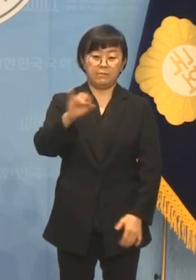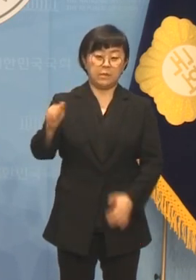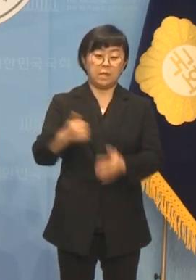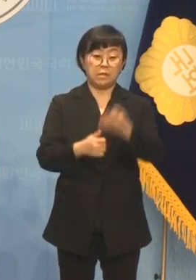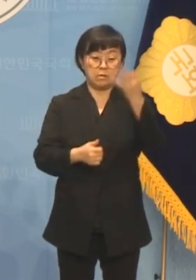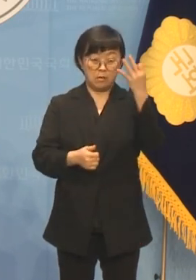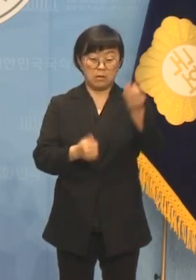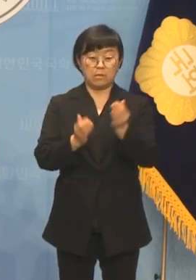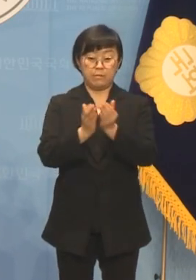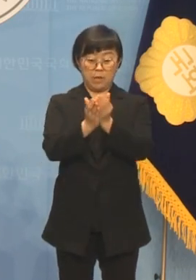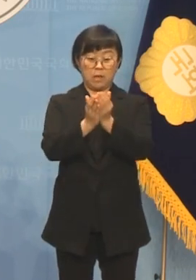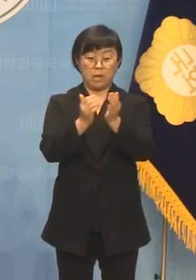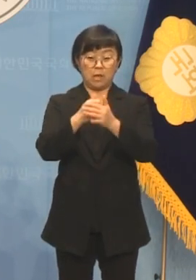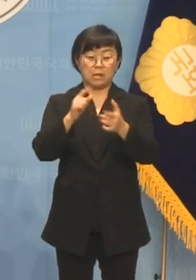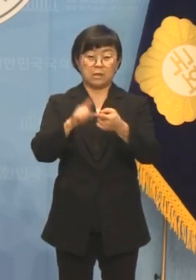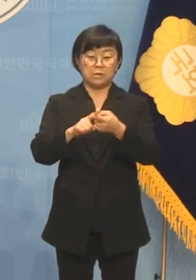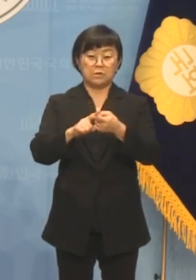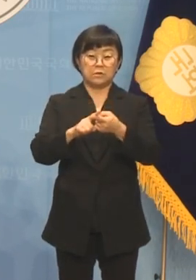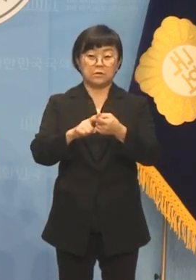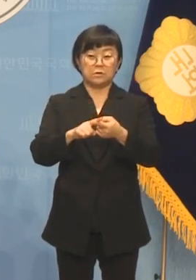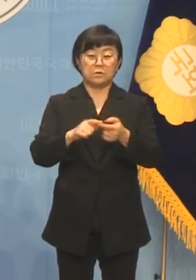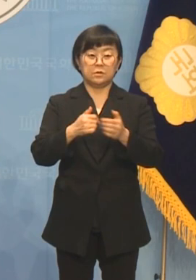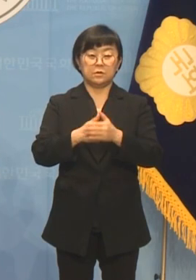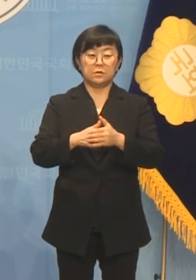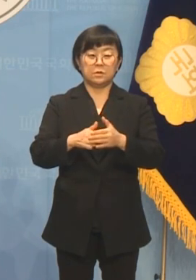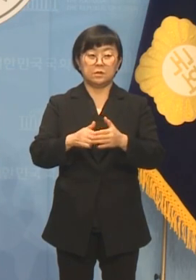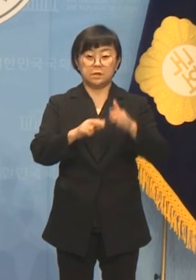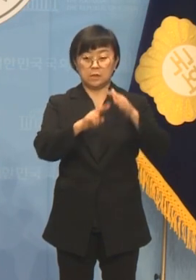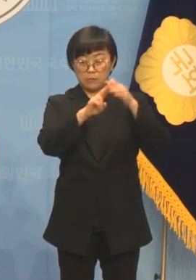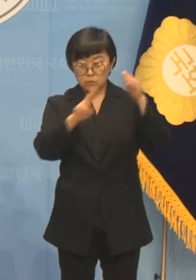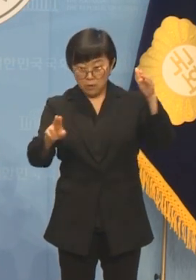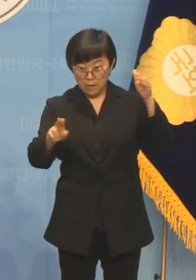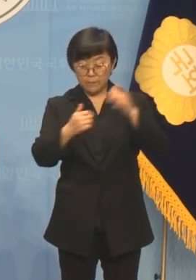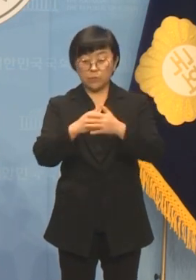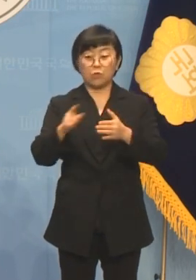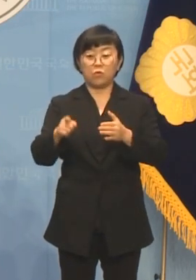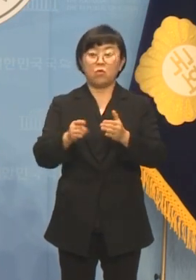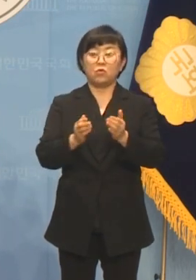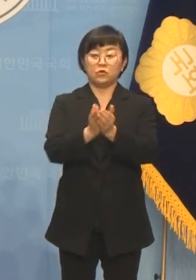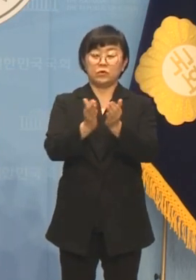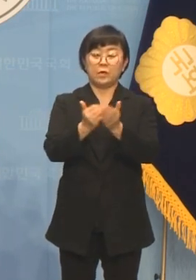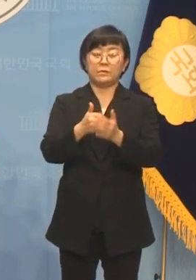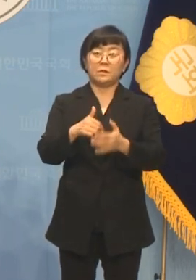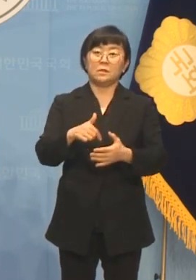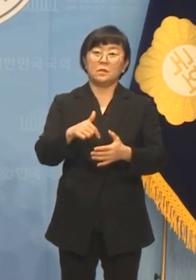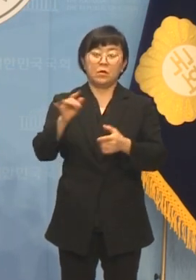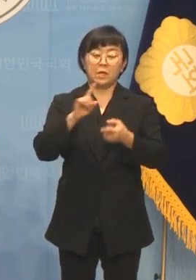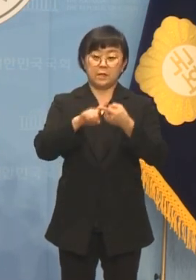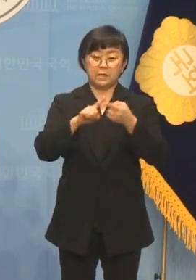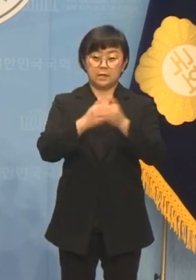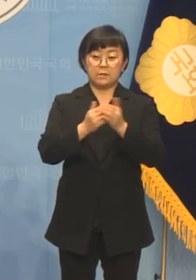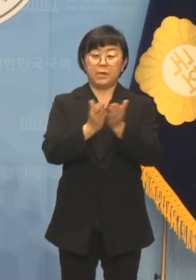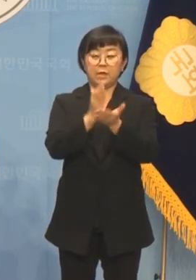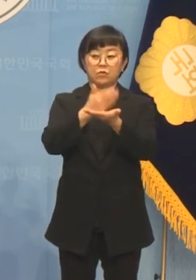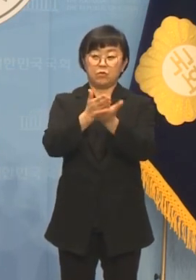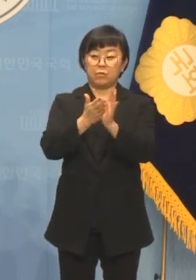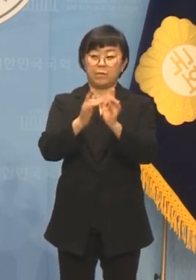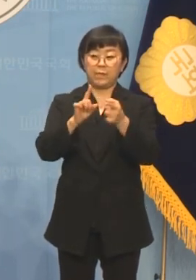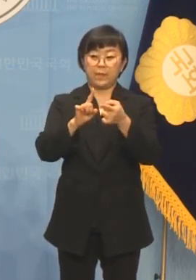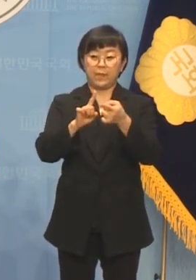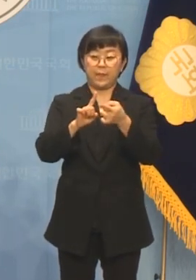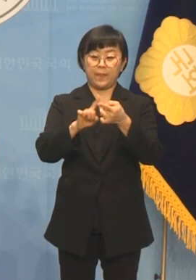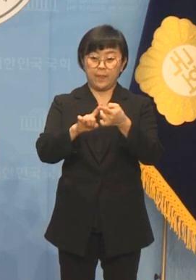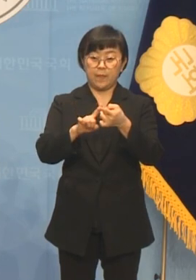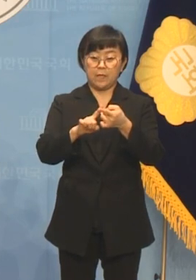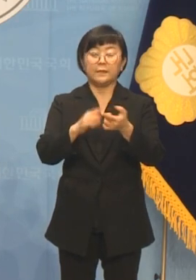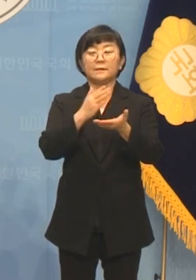14척의 함정을 수출한 현대중공업은 잠수함, 구축함, 초계함, 호위함, 원해 경비함